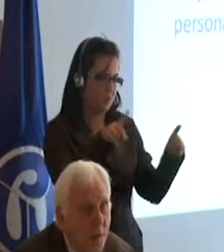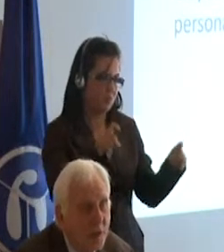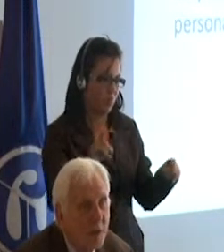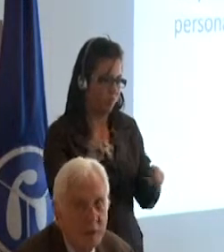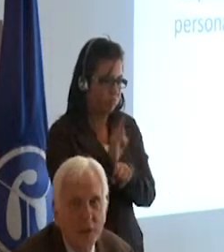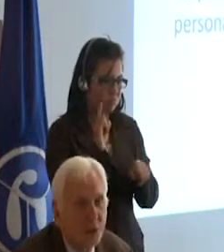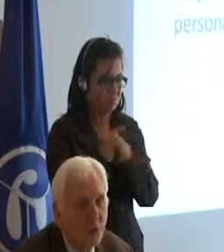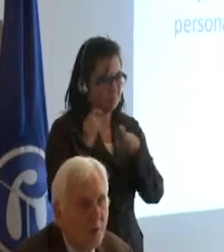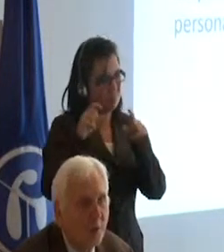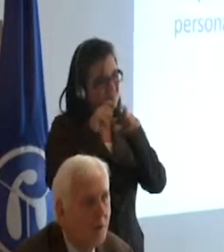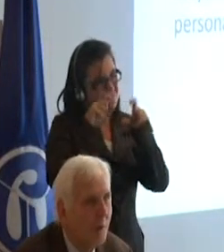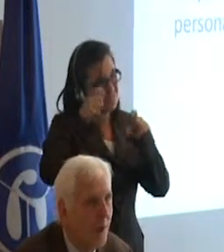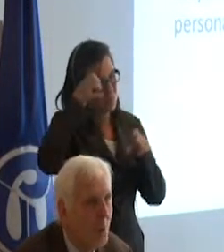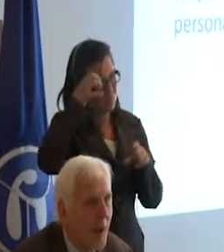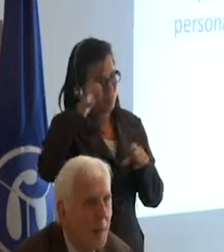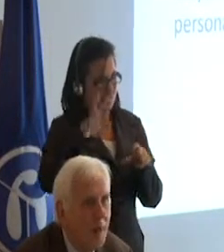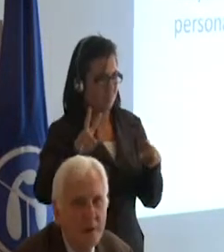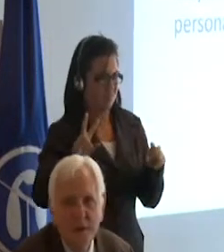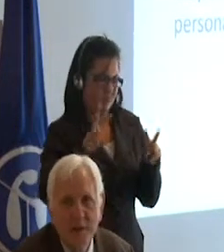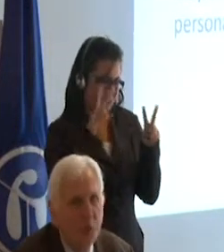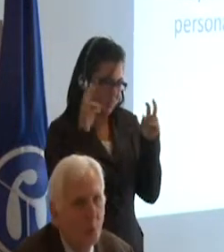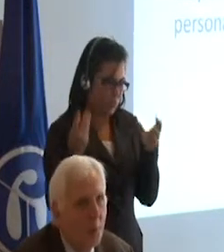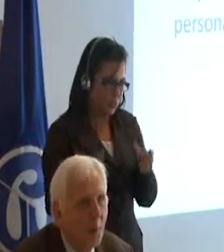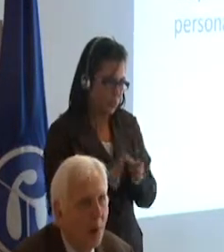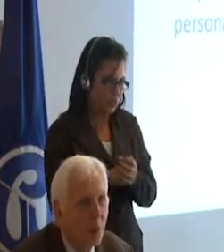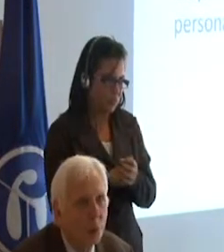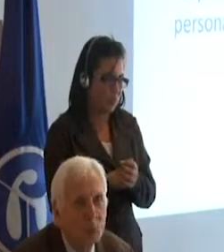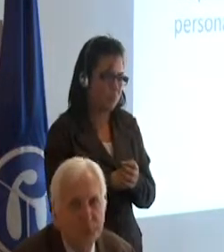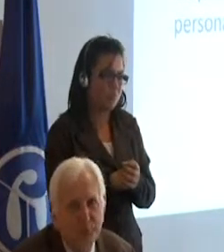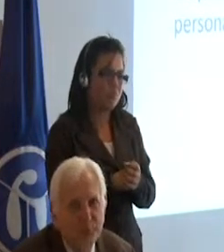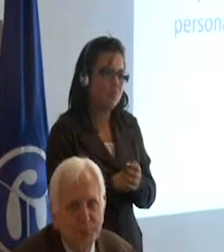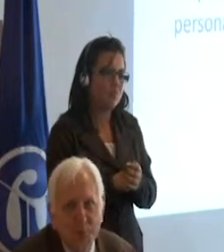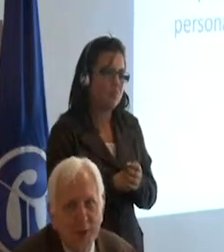cuando vemos lo que ocurre, es decir, que los